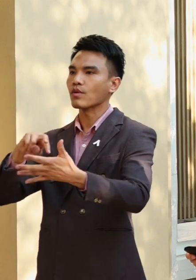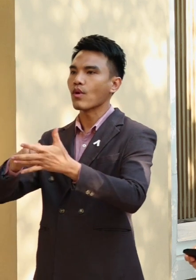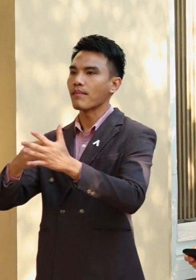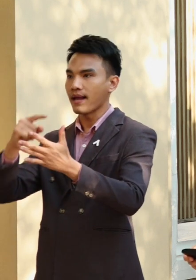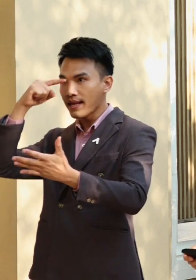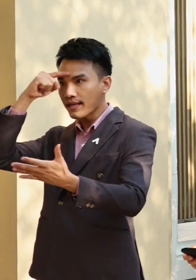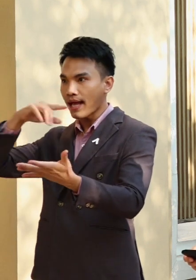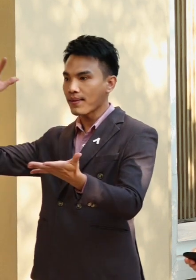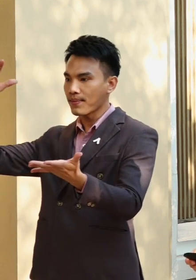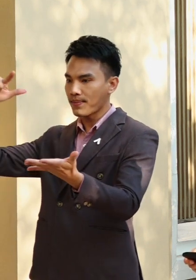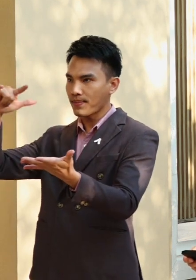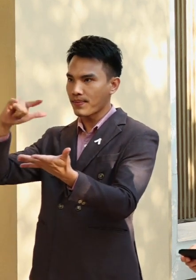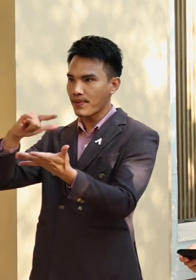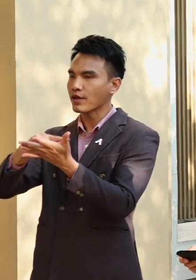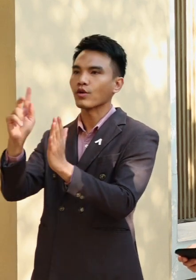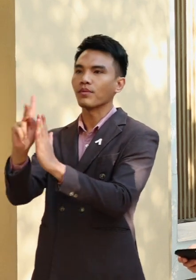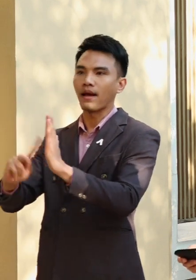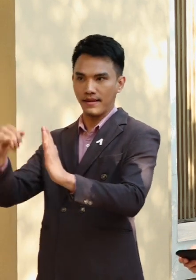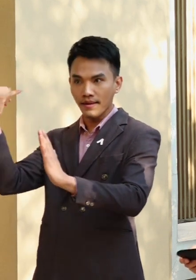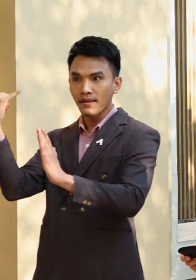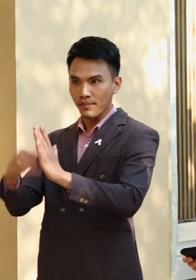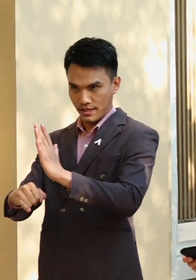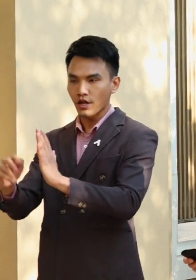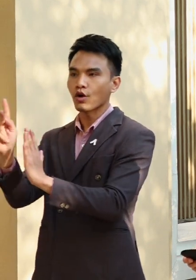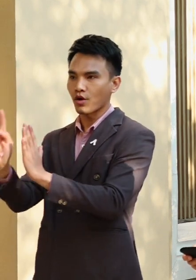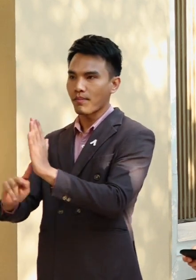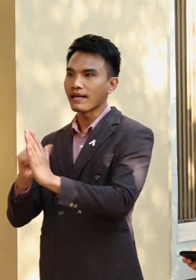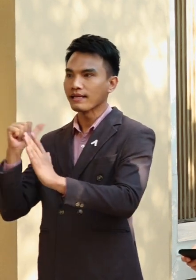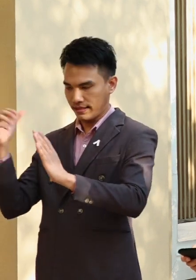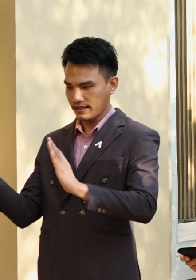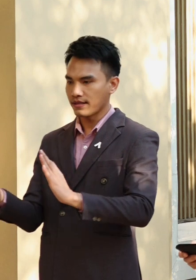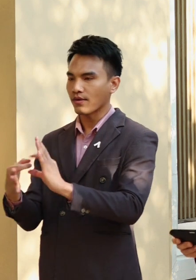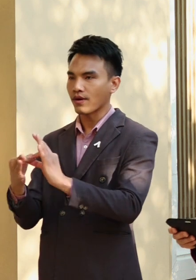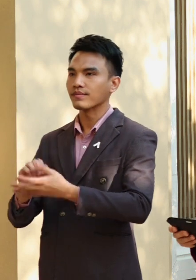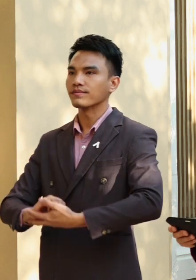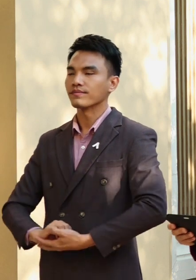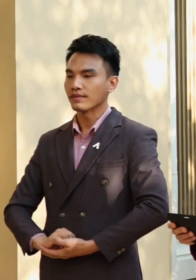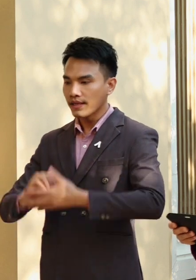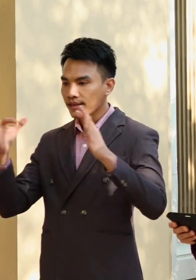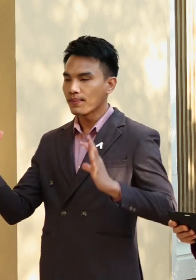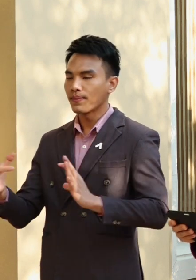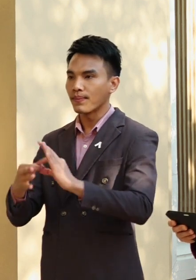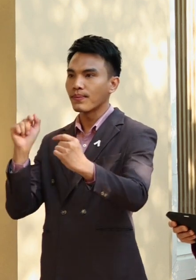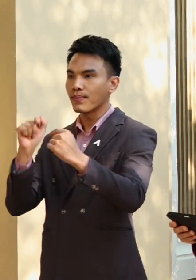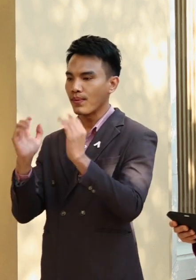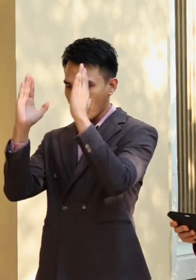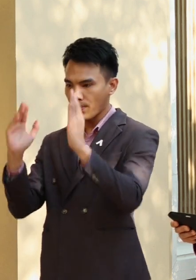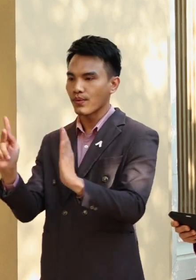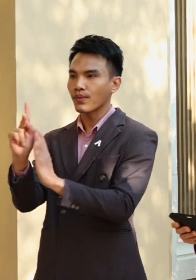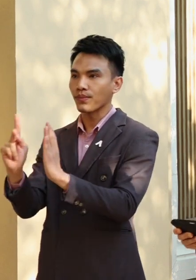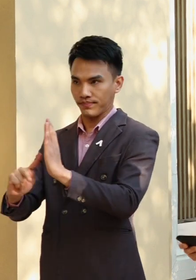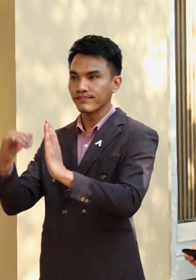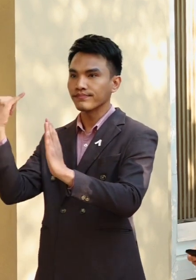ามาในประเทศนั้นเข้ามาโดยไม่ถูกต้องก็จะมีกฎหมายฉบับอื่นเข้ามาเกี่ยวข้องอีกนะครับคือเกี่ยวกับเรื่องคนเข้าเมืองน